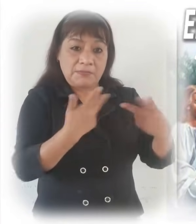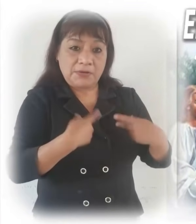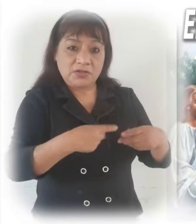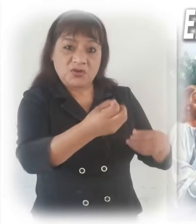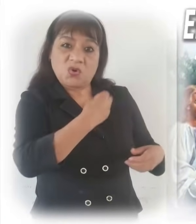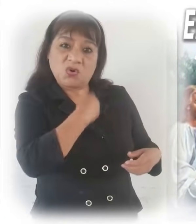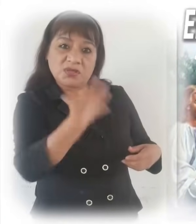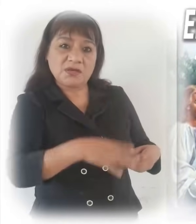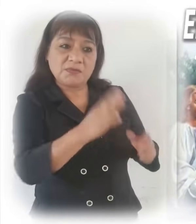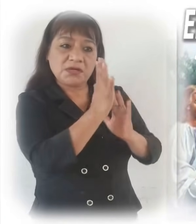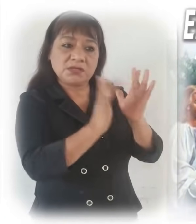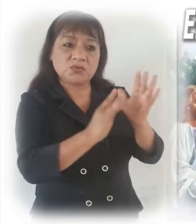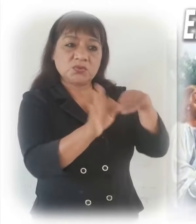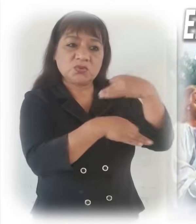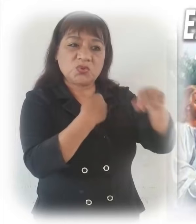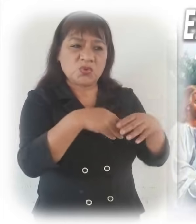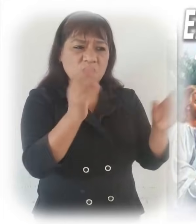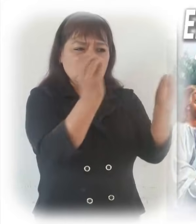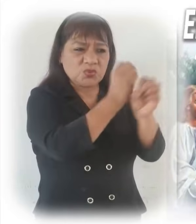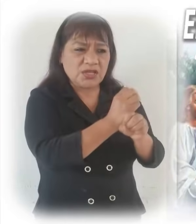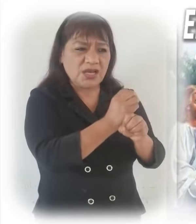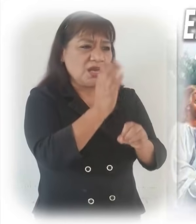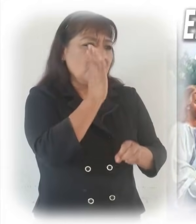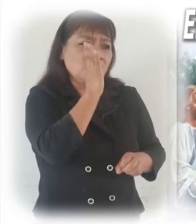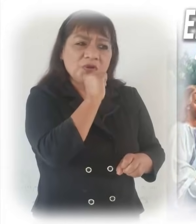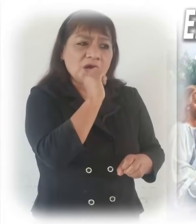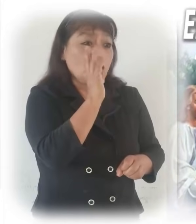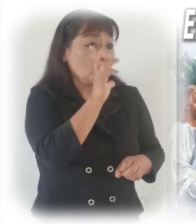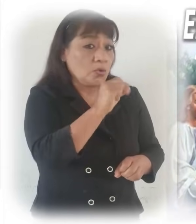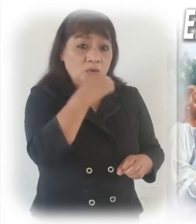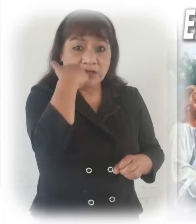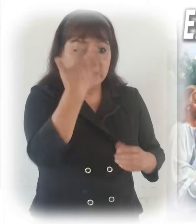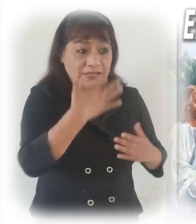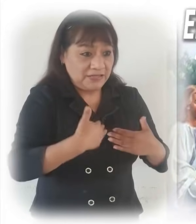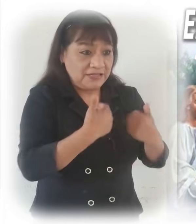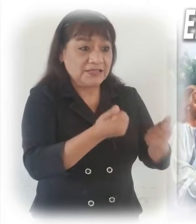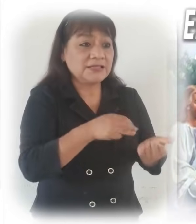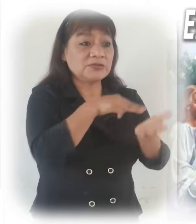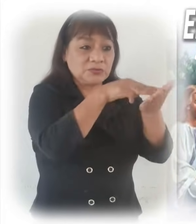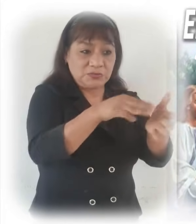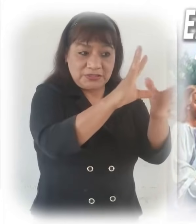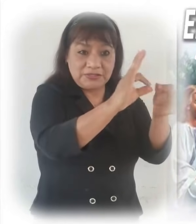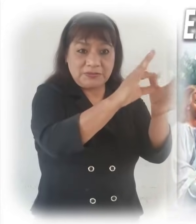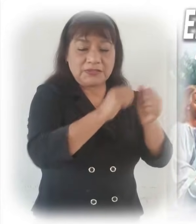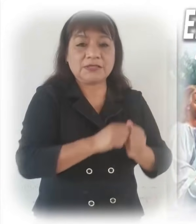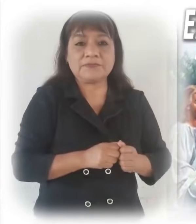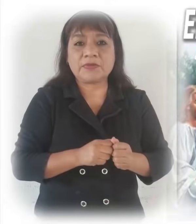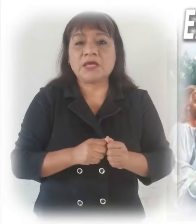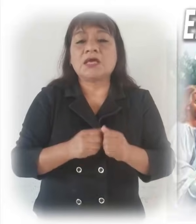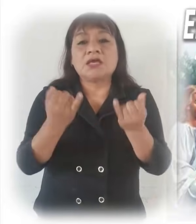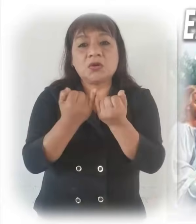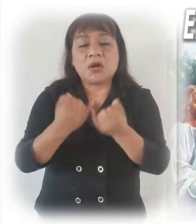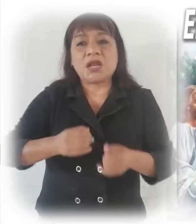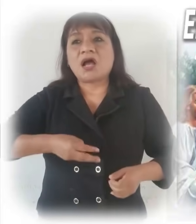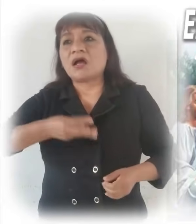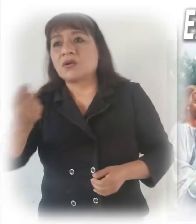era oscuridad y tiniebla. No podían y no querían entender sus palabras. También algunos de los que se